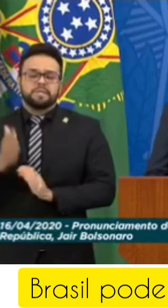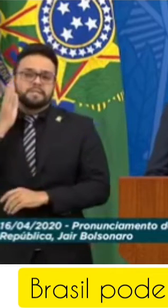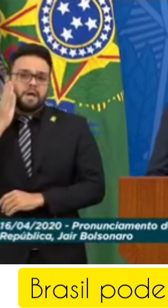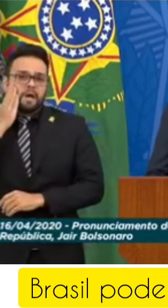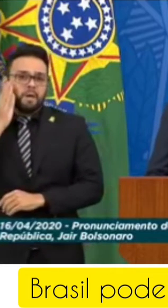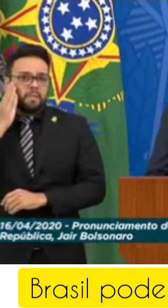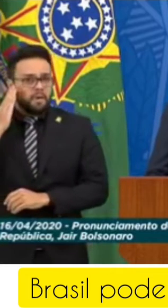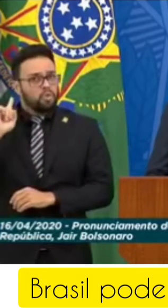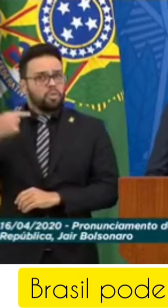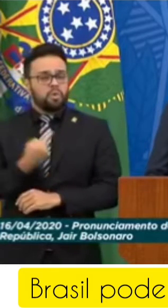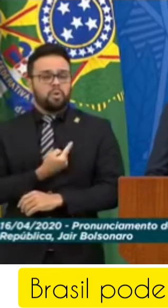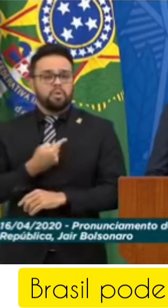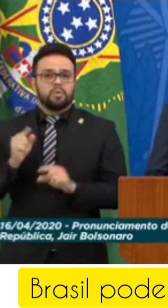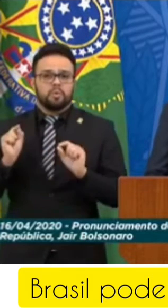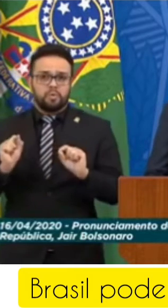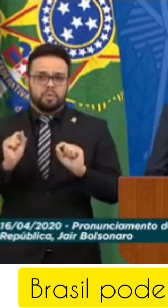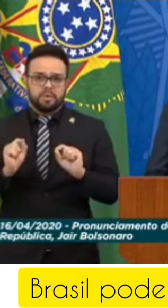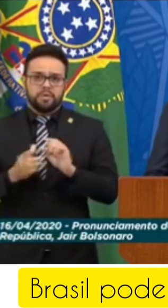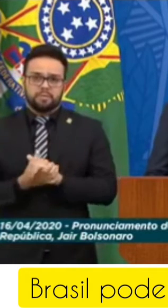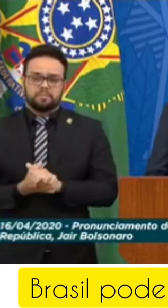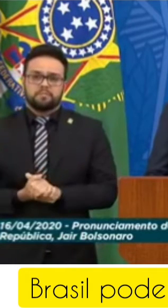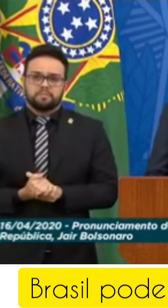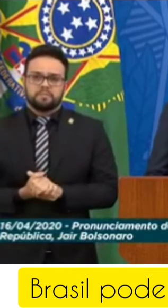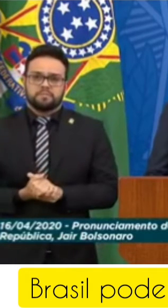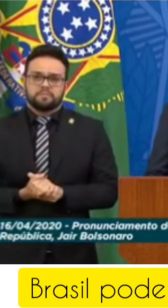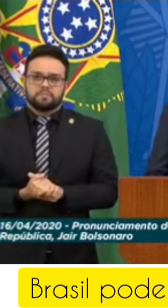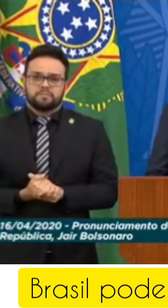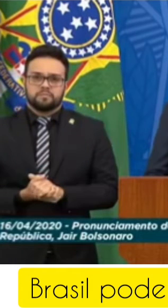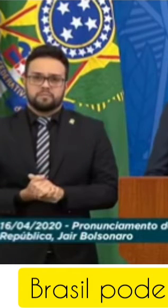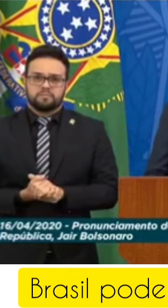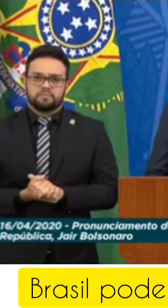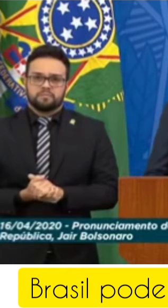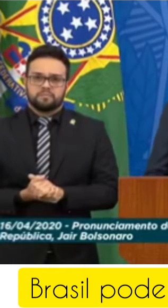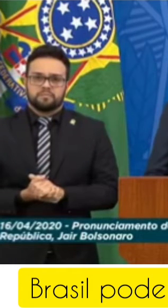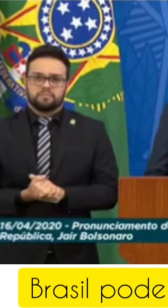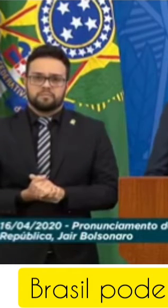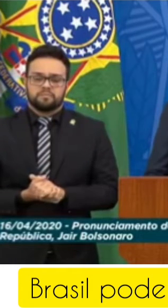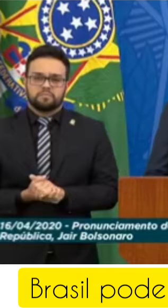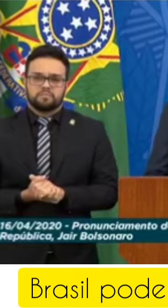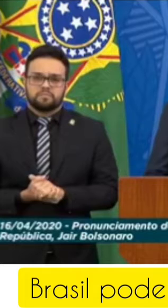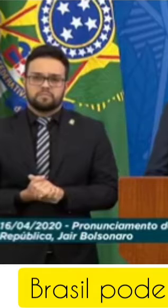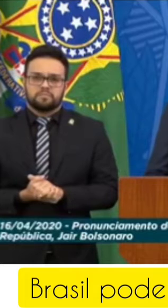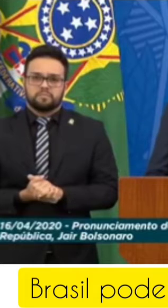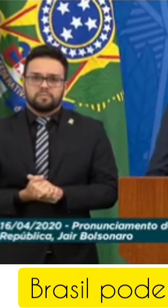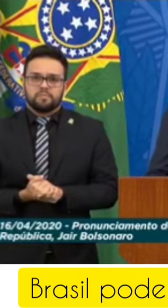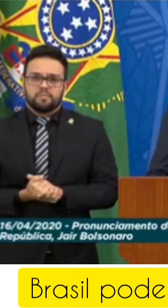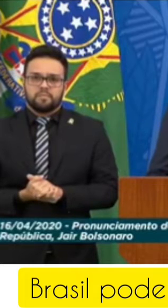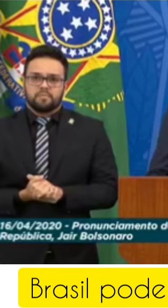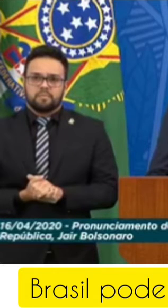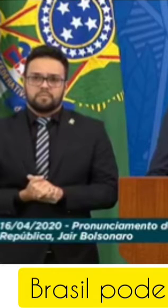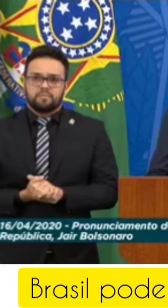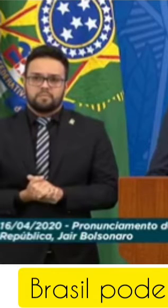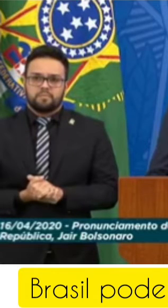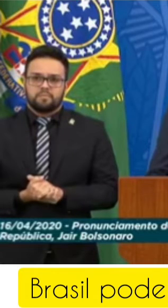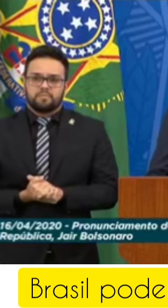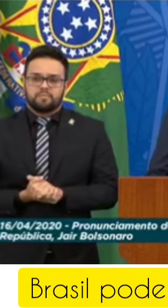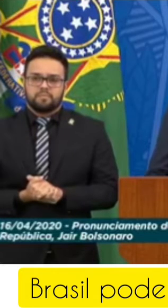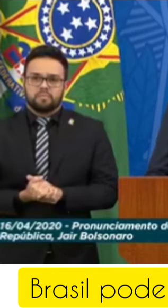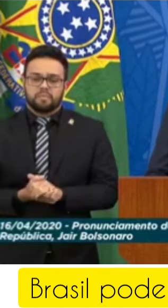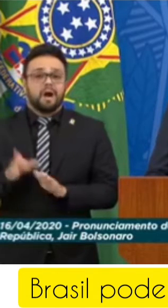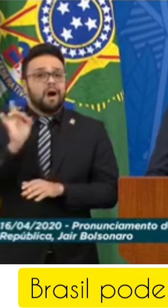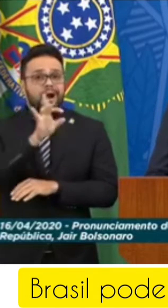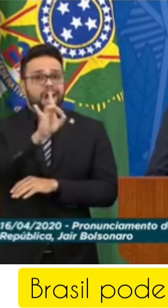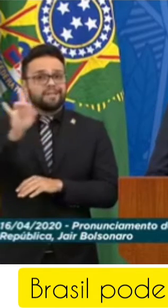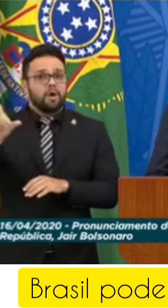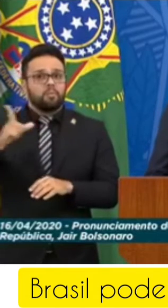Sabemos das interpretações que fazem a